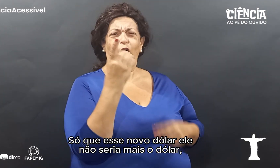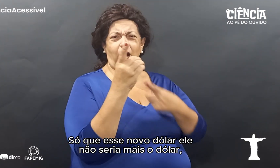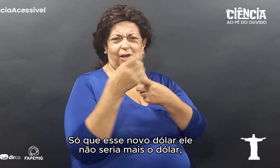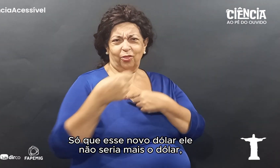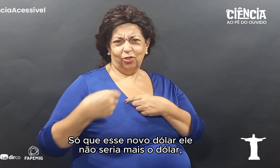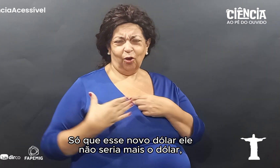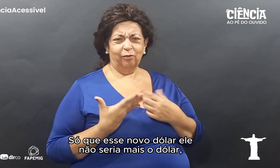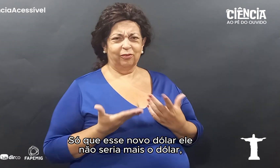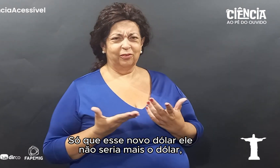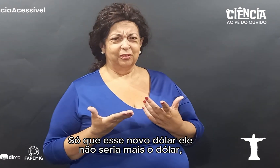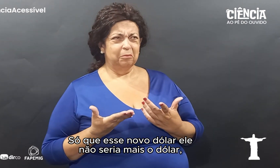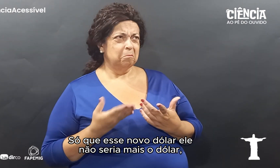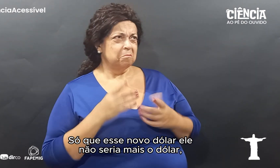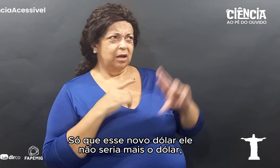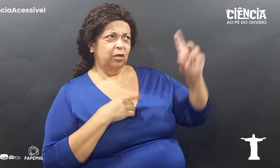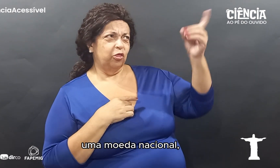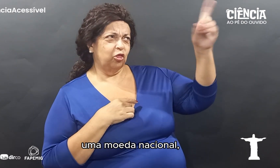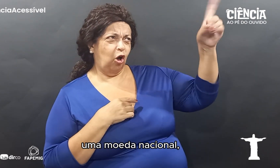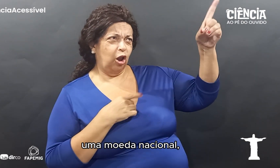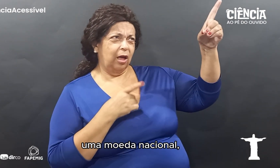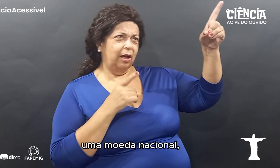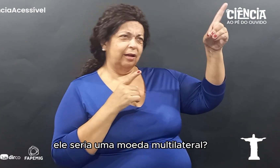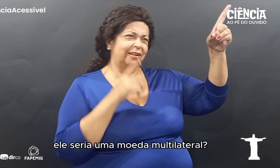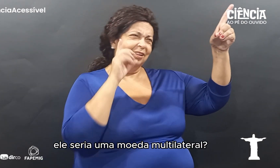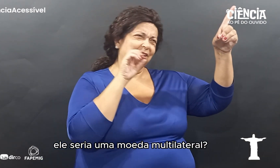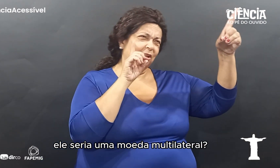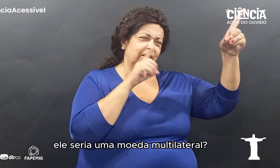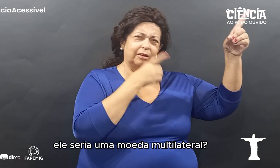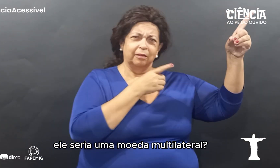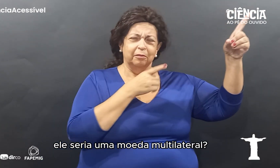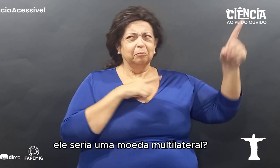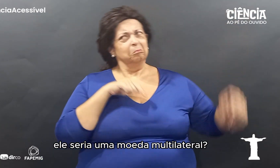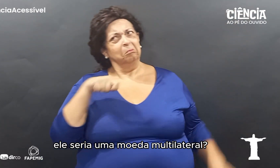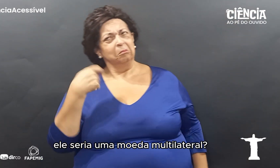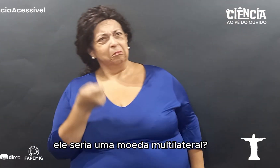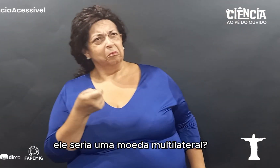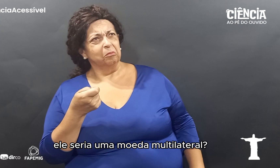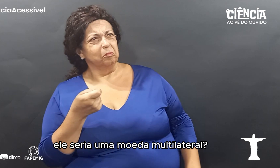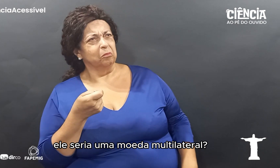novo dólar ele não seria mais o dólar, uma moeda nacional, ele seria uma moeda